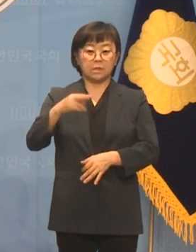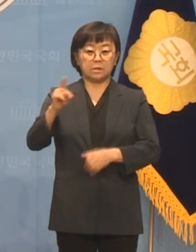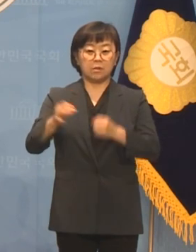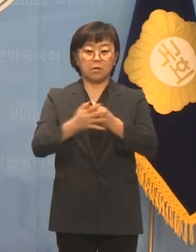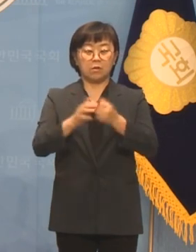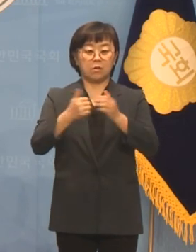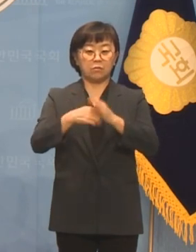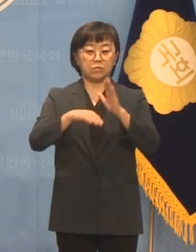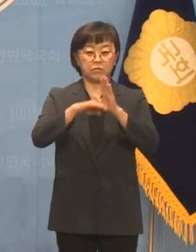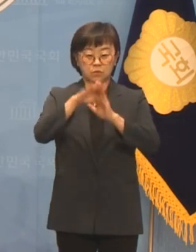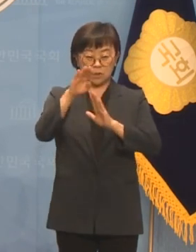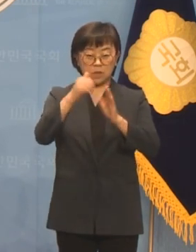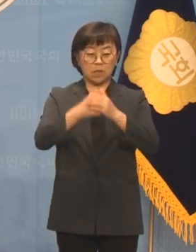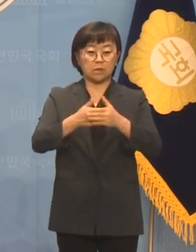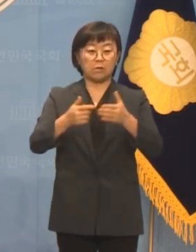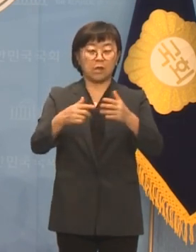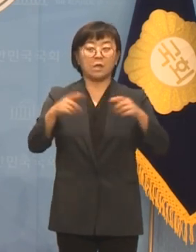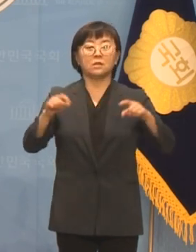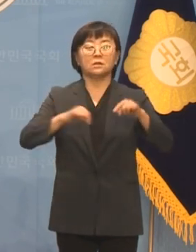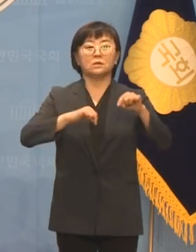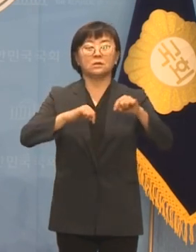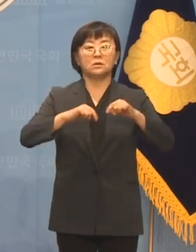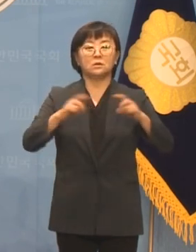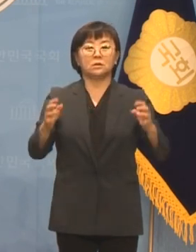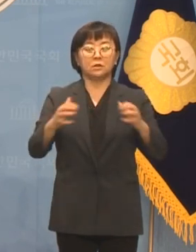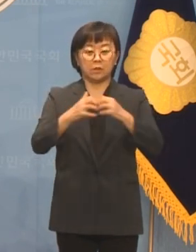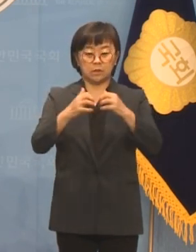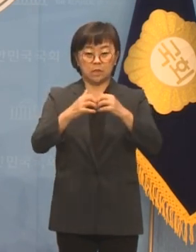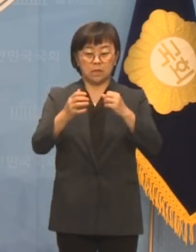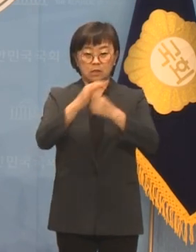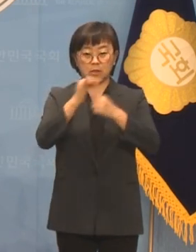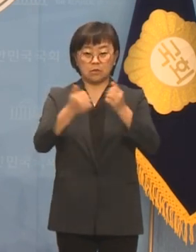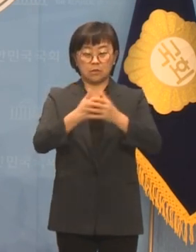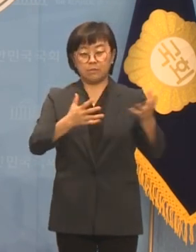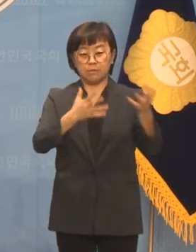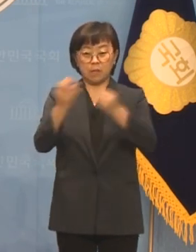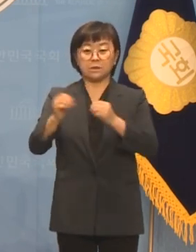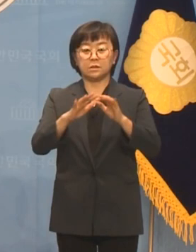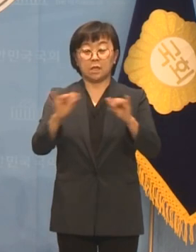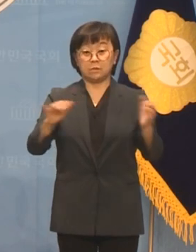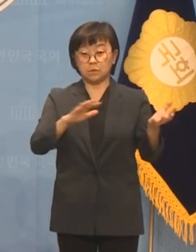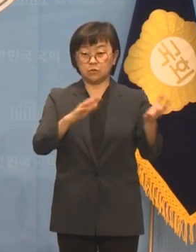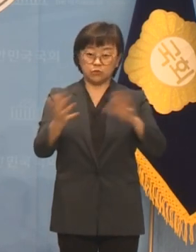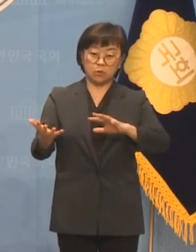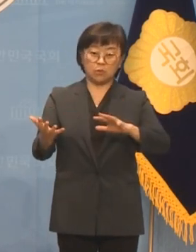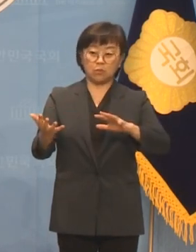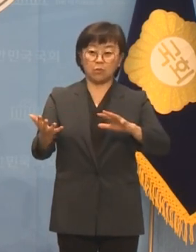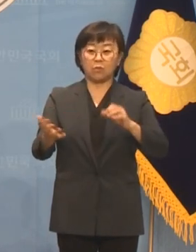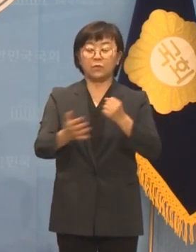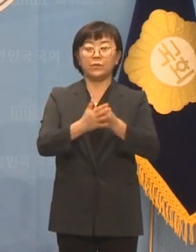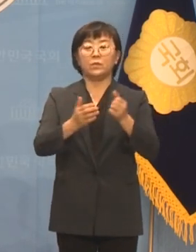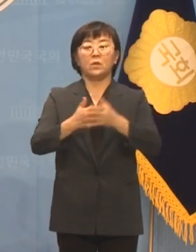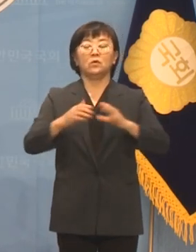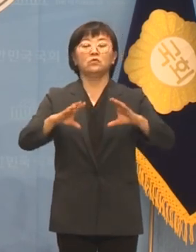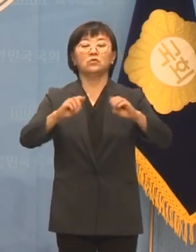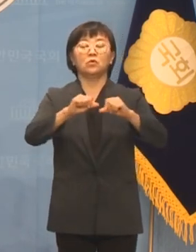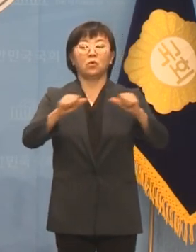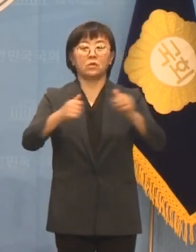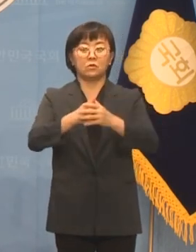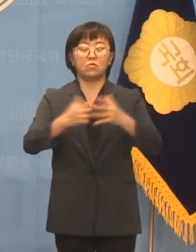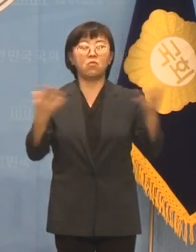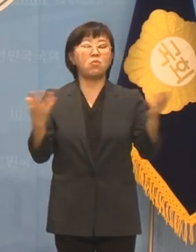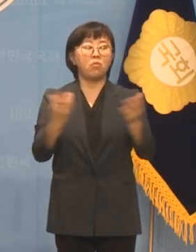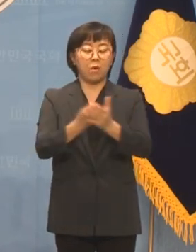공산화를 위해 전쟁을 일으켜서 수백만 명에 달하는 사람을 죽이고 국토를